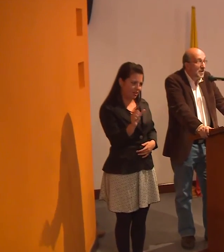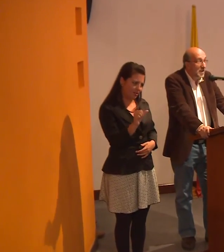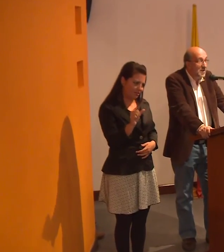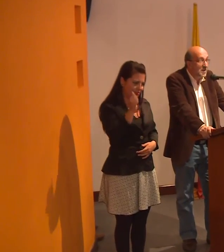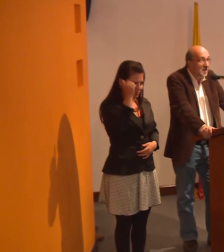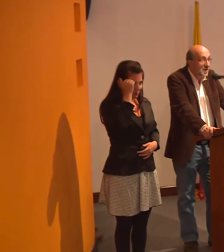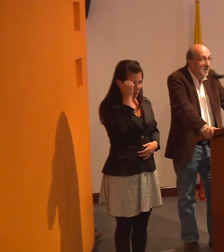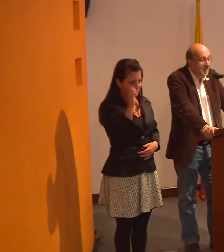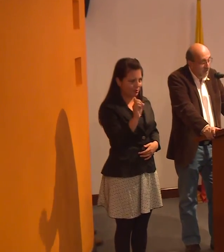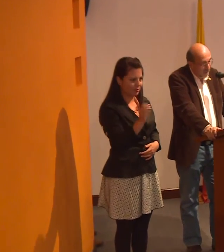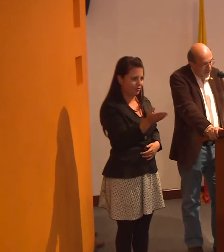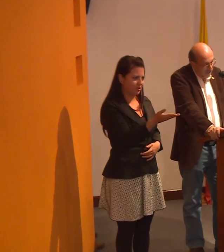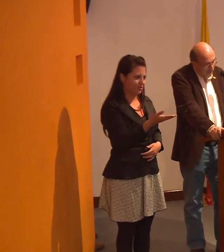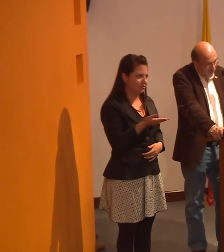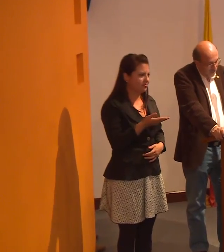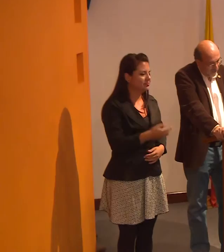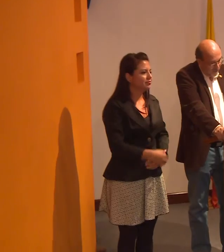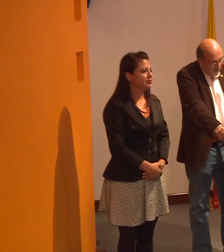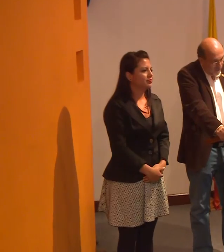profesores